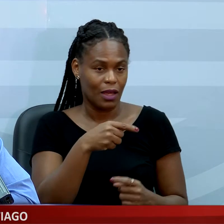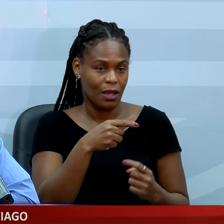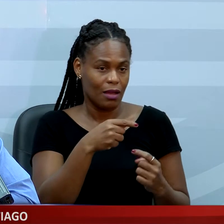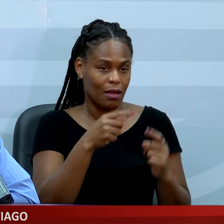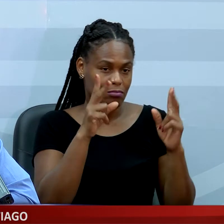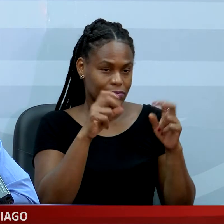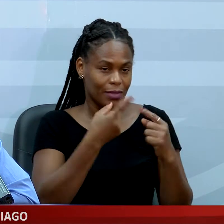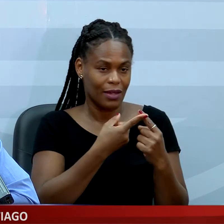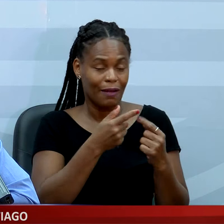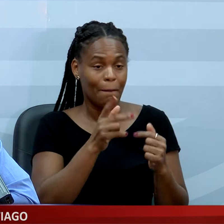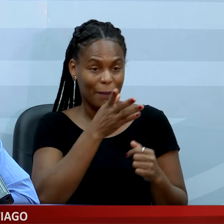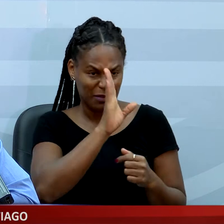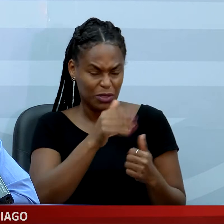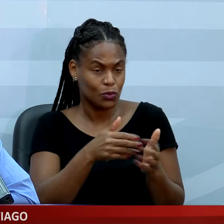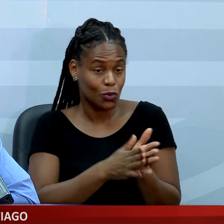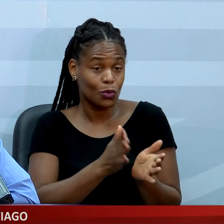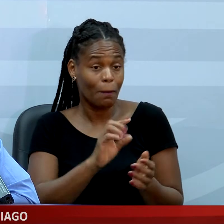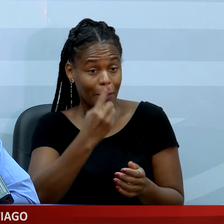praticamente todas já receberam a primeira dose,